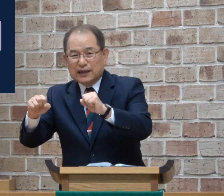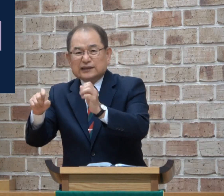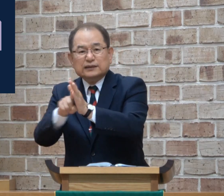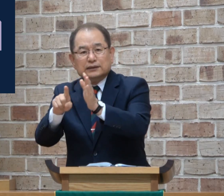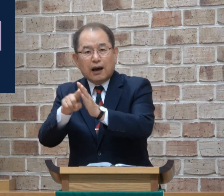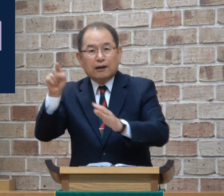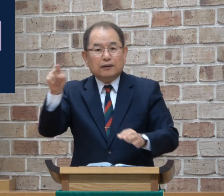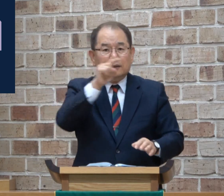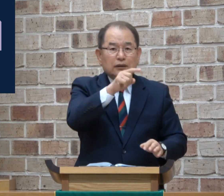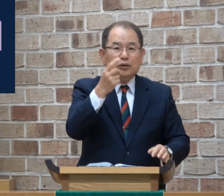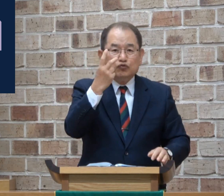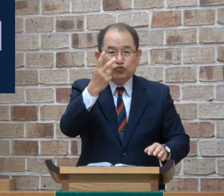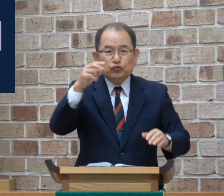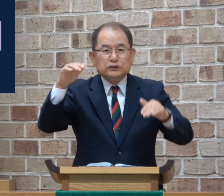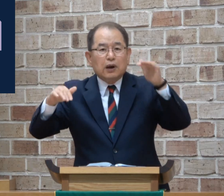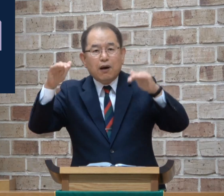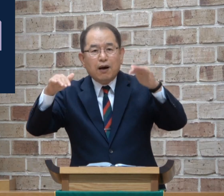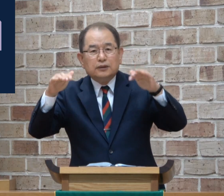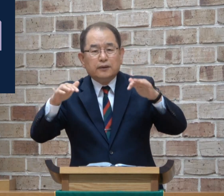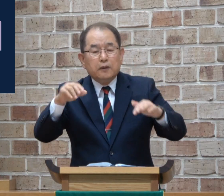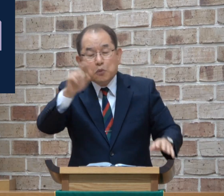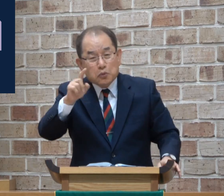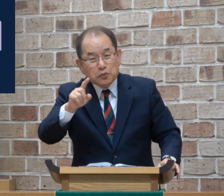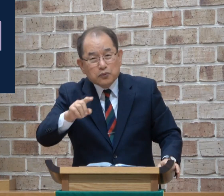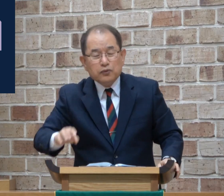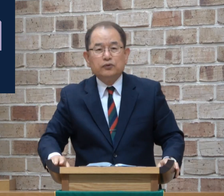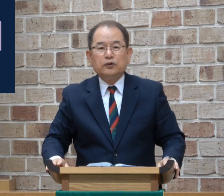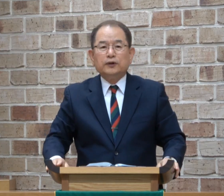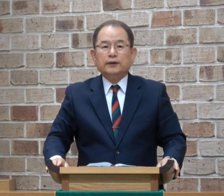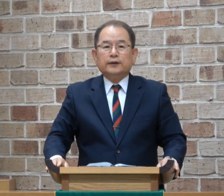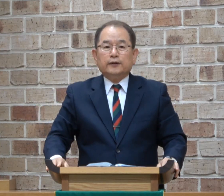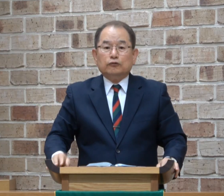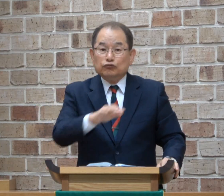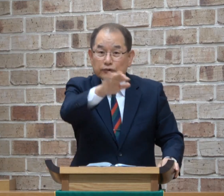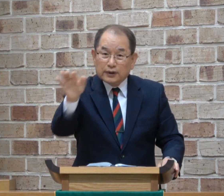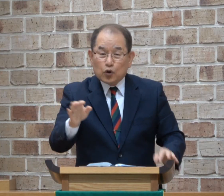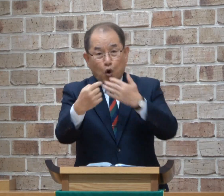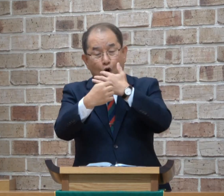두 개의 차이는 우리가 겉모습을 보면 모릅니다.